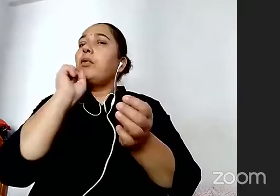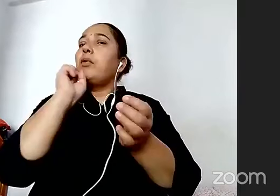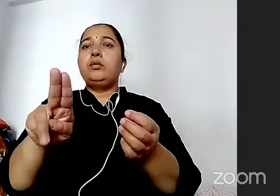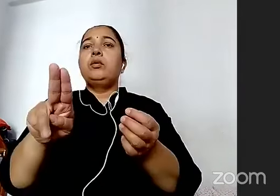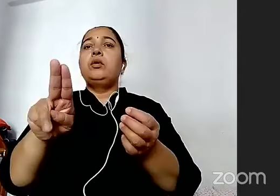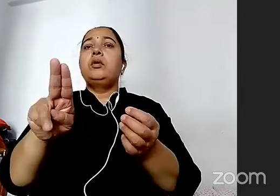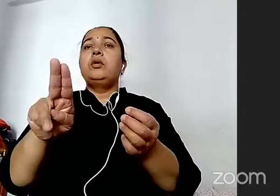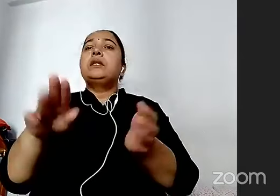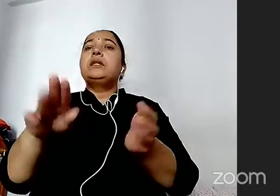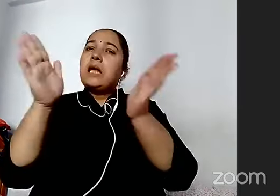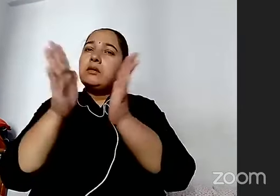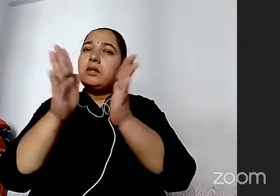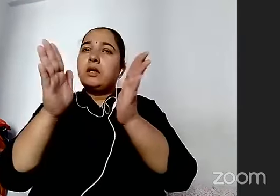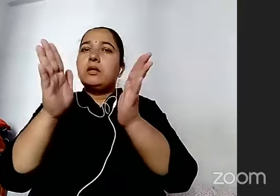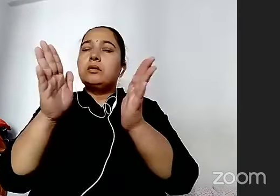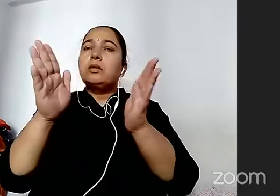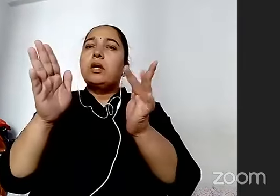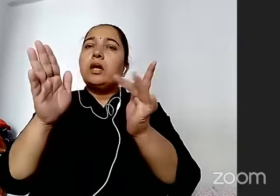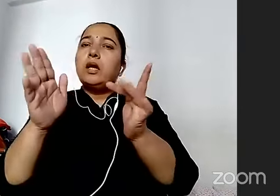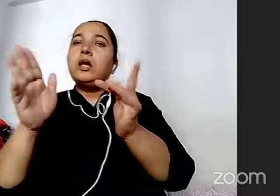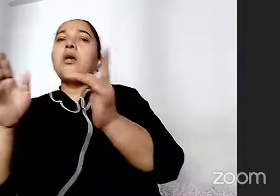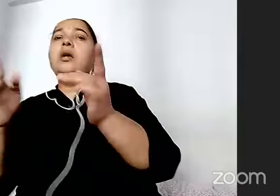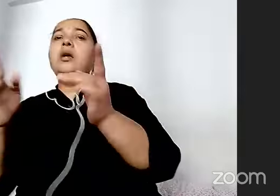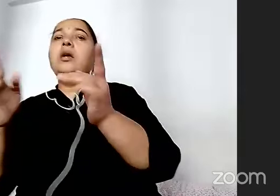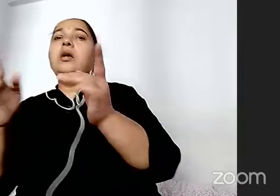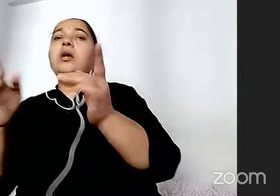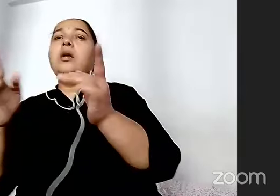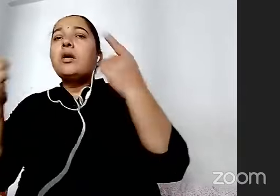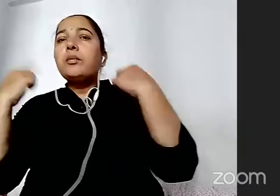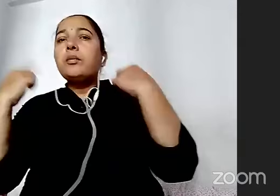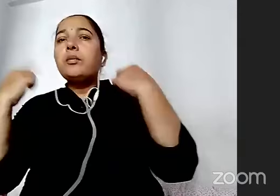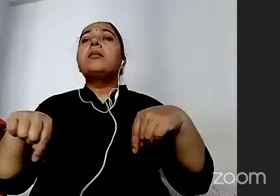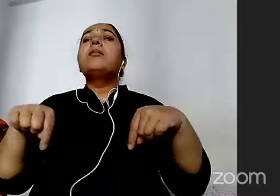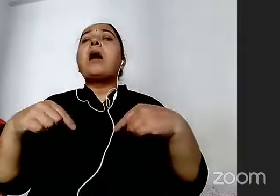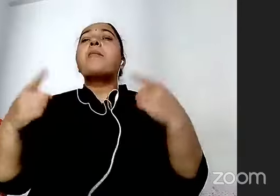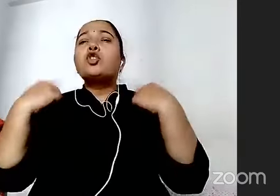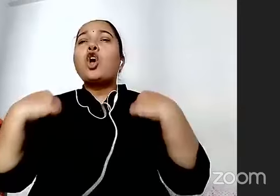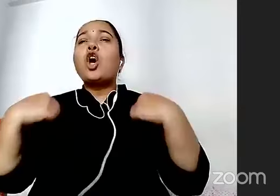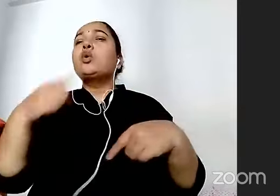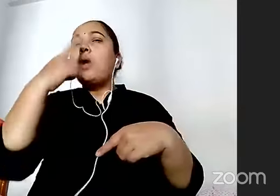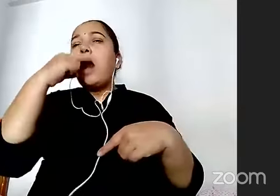यो बडी सेमिङको कुराहरू पनि कस्तो मजाले लिएराइदिनु भयो होइन। अनि अर्को भनेको चाहिँ मलाई